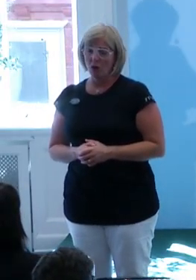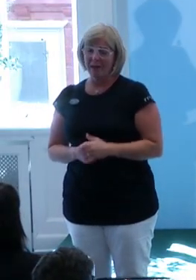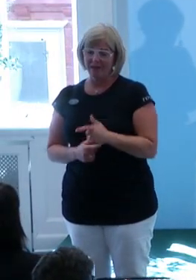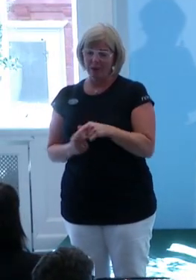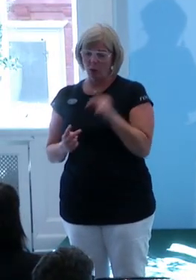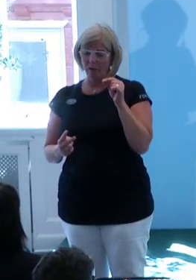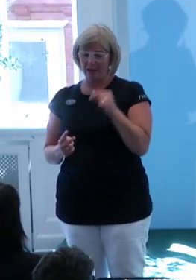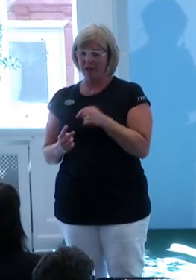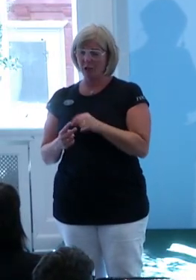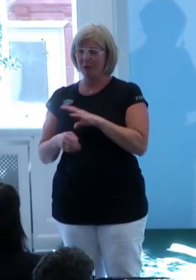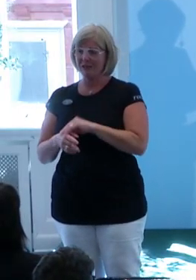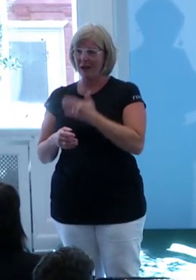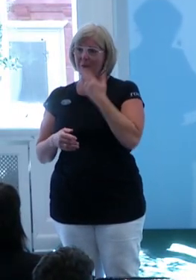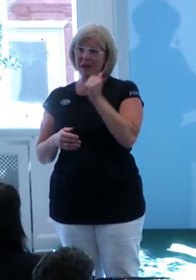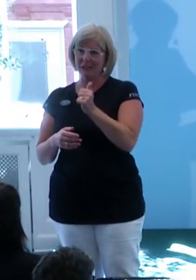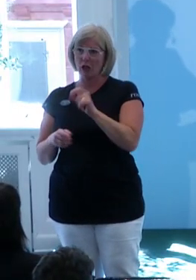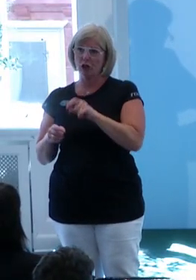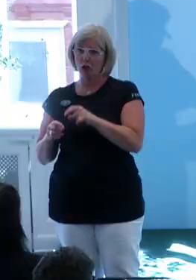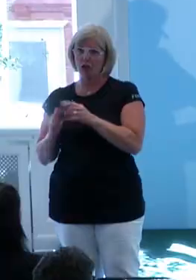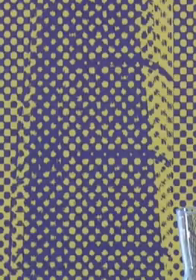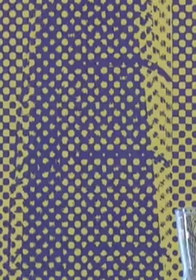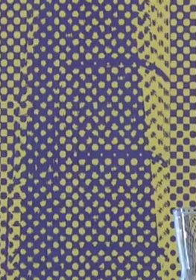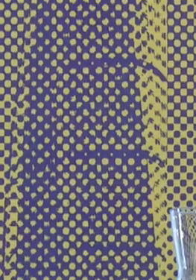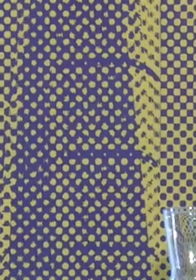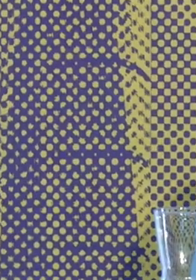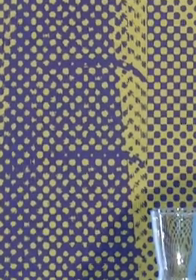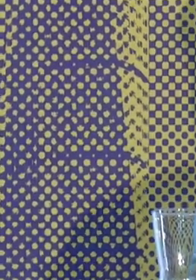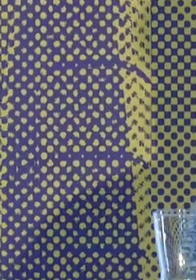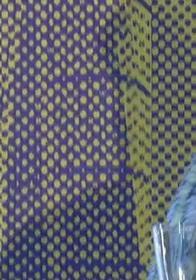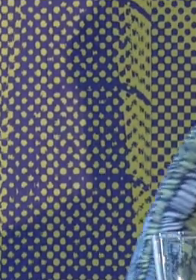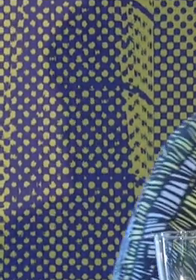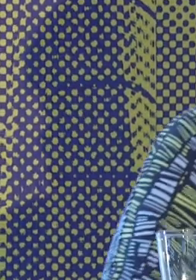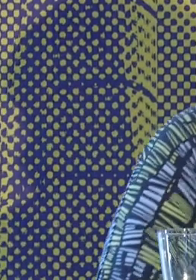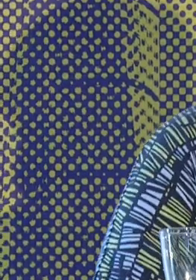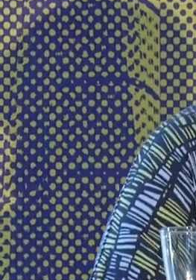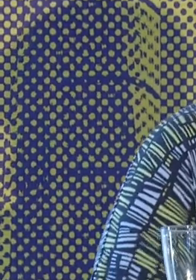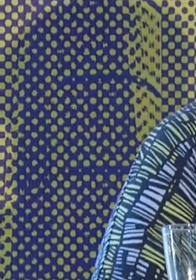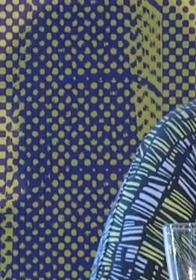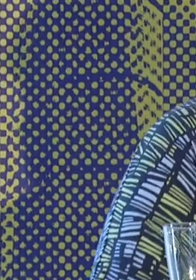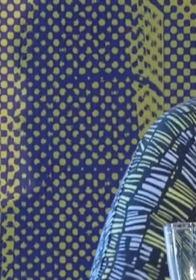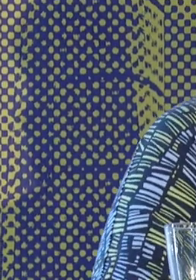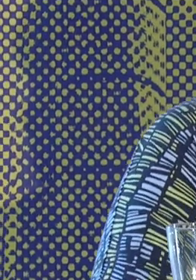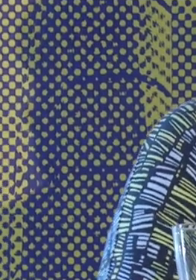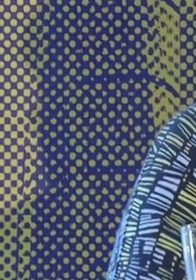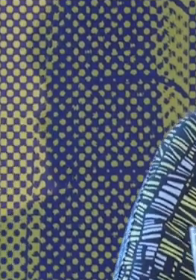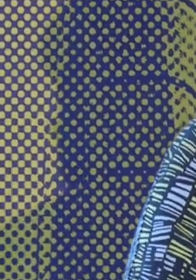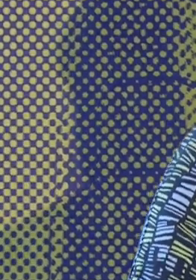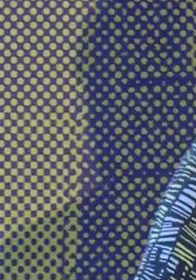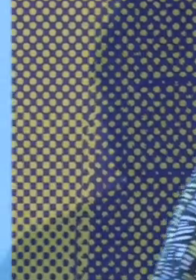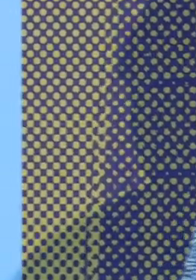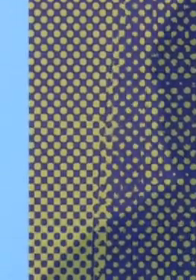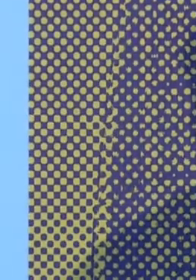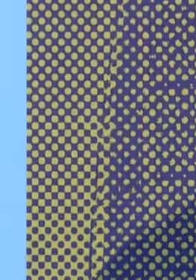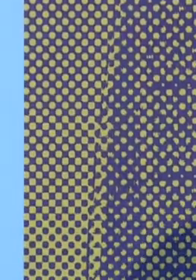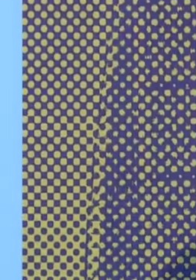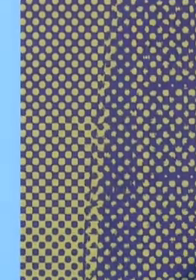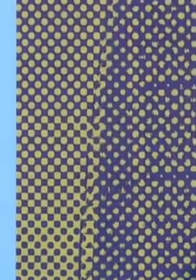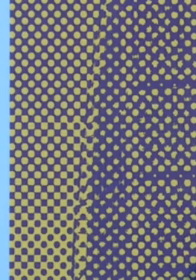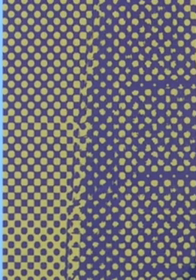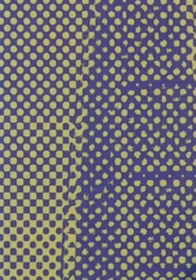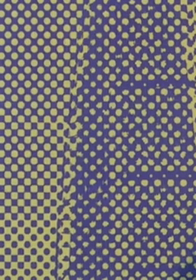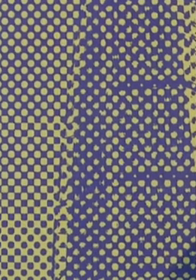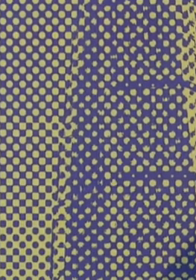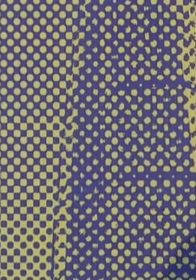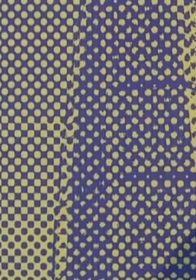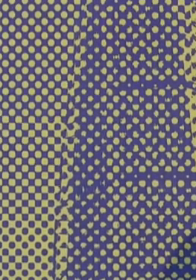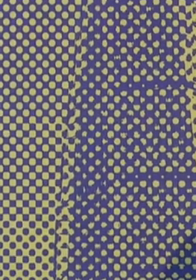Sveriges bästa cykelstad så tog det 10 minuter efter informationen kommit in som jag fick ett mejl i min mailbox där det stod: hur kan Uppsala bli